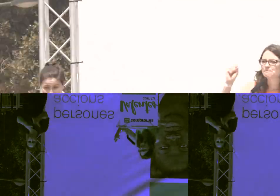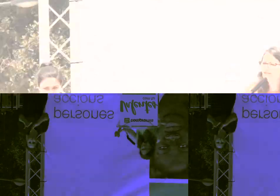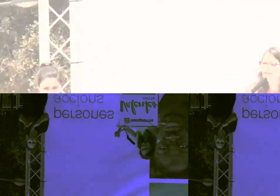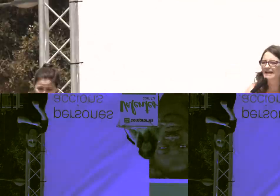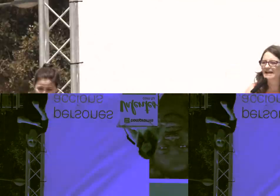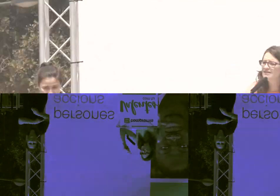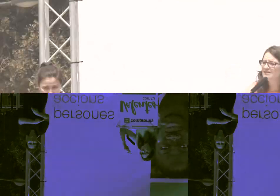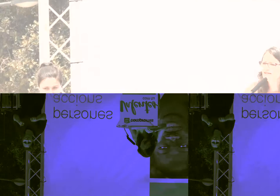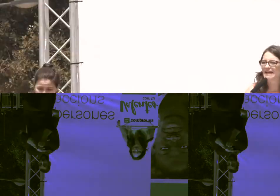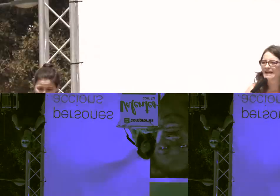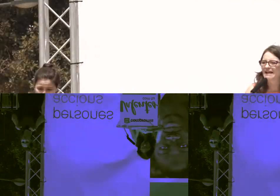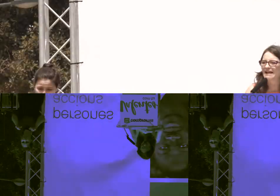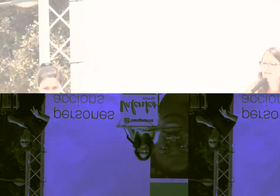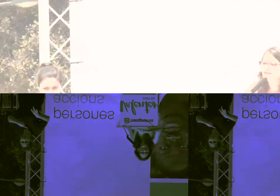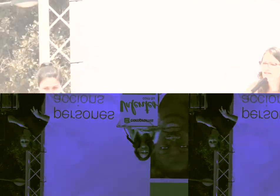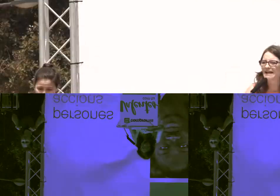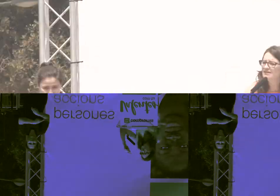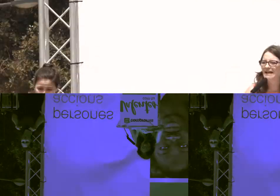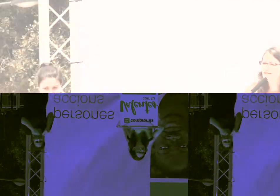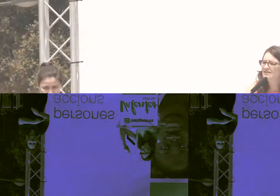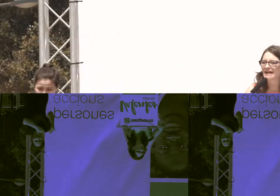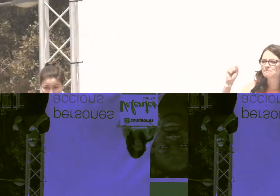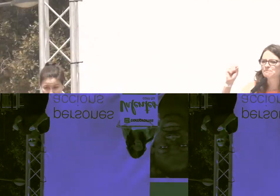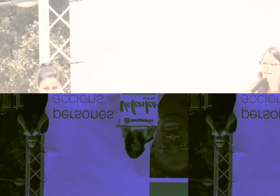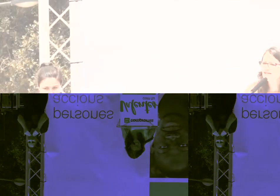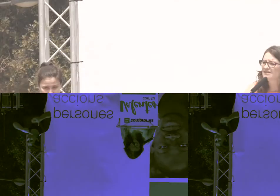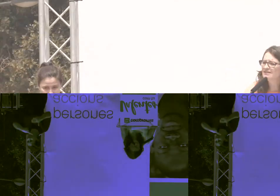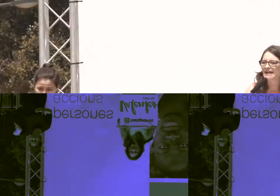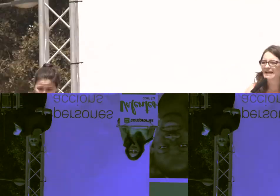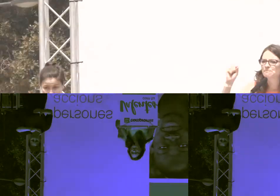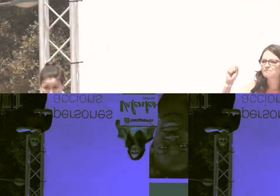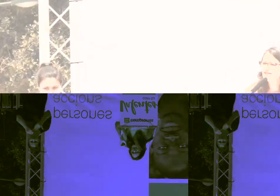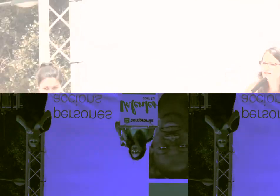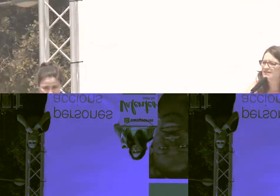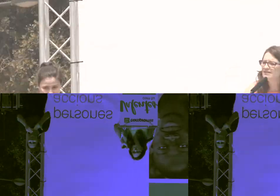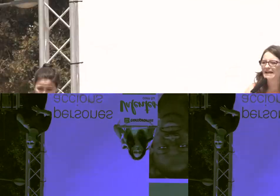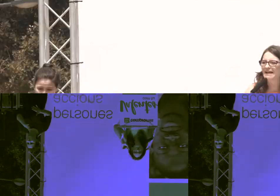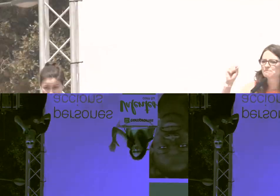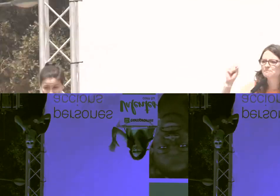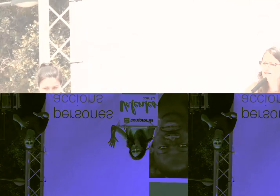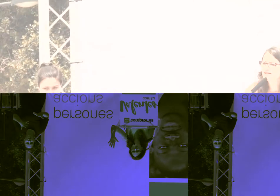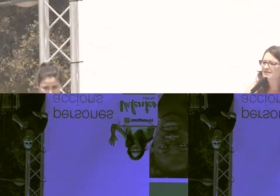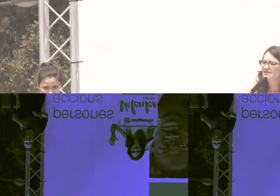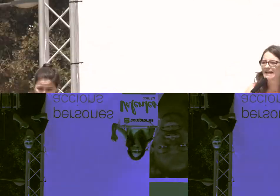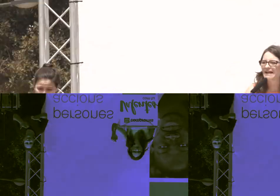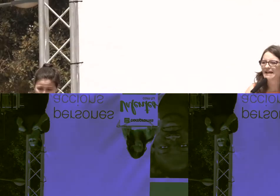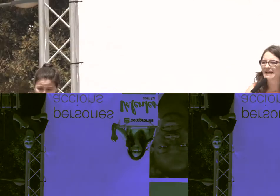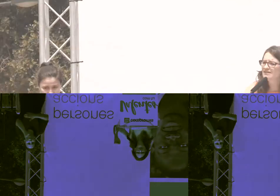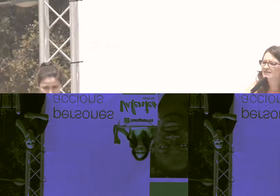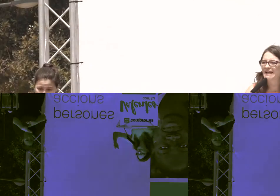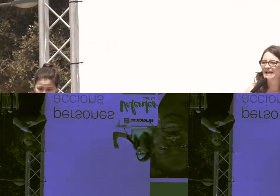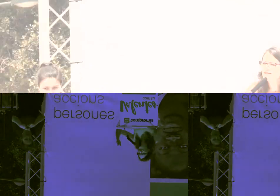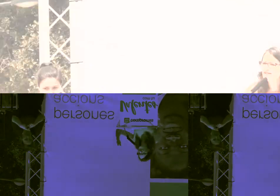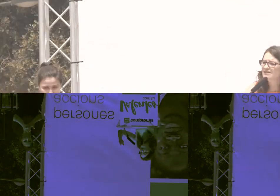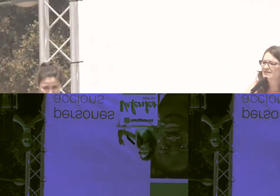vosaltres. Gràcies, gràcies a vosaltres. Però ara vull demanar-vos una coseta més. Val? Hem